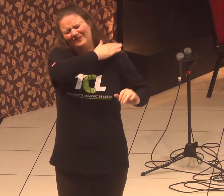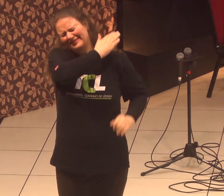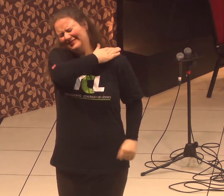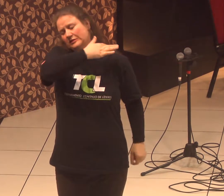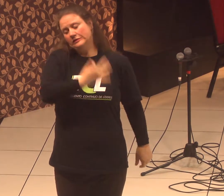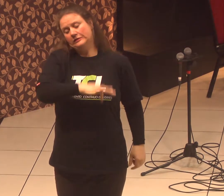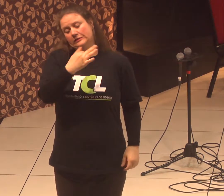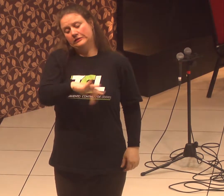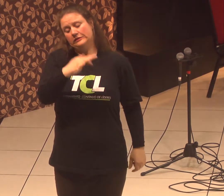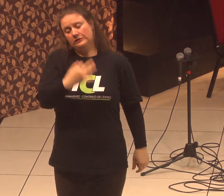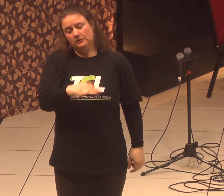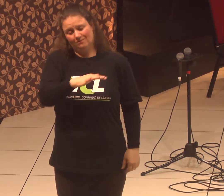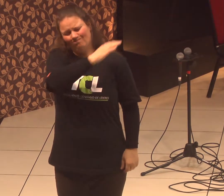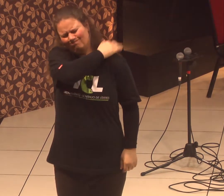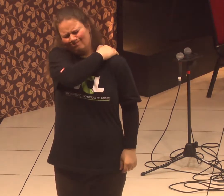um desafio.